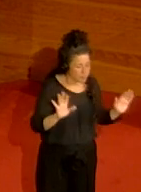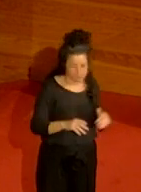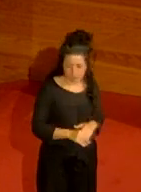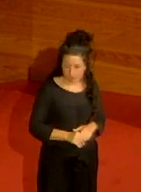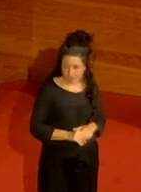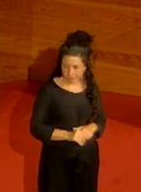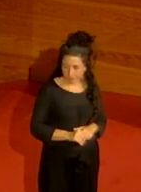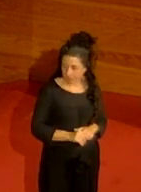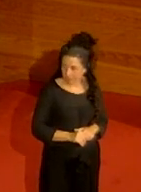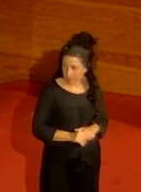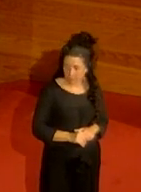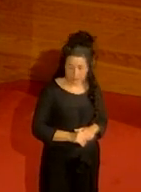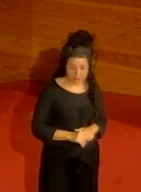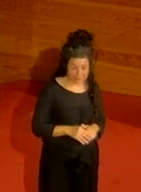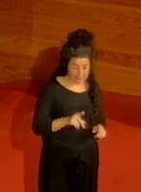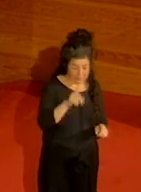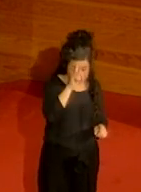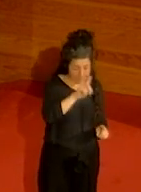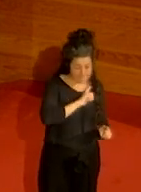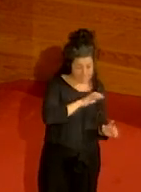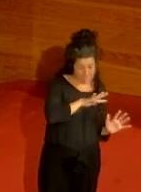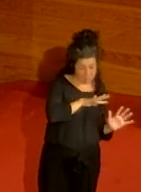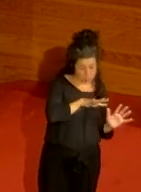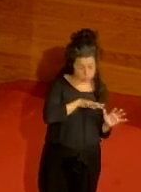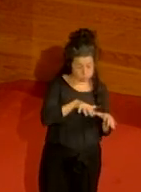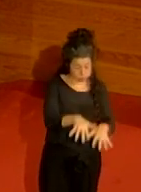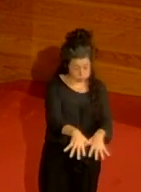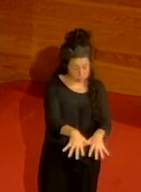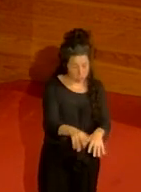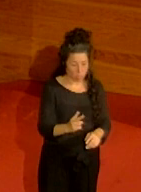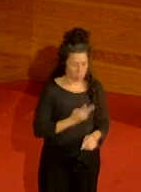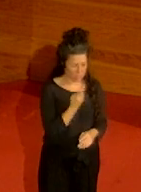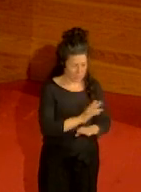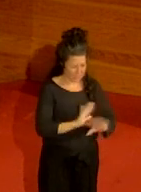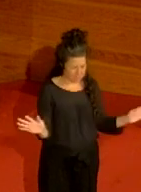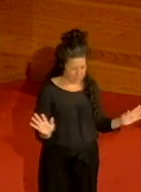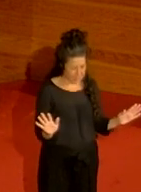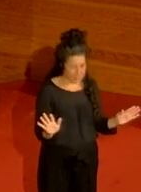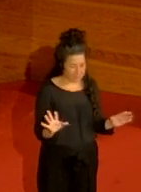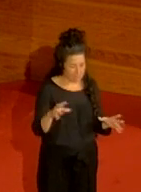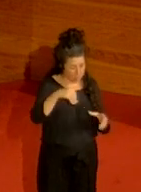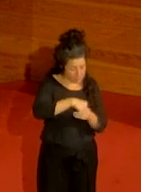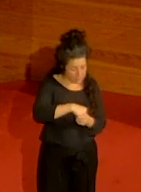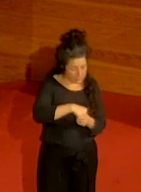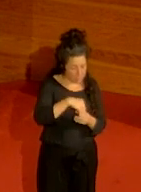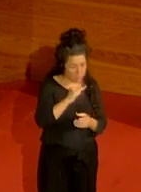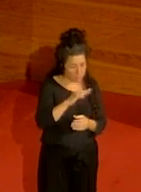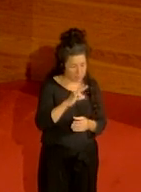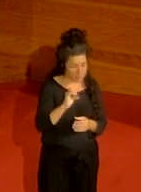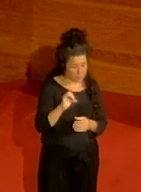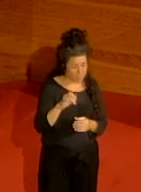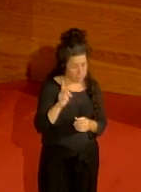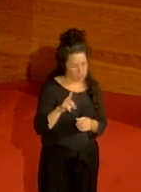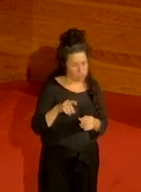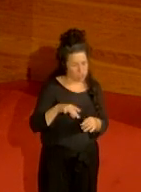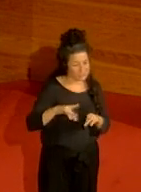pues hubo una operación militar que solo duró dos días es verdad pero que fue por primera vez hubo ataques dentro de cisjordania no solo por tierra sino también por